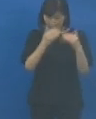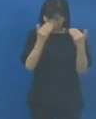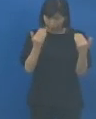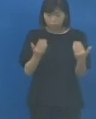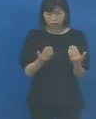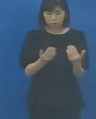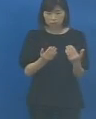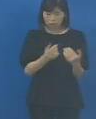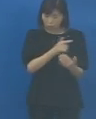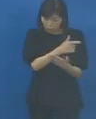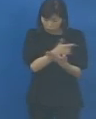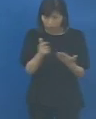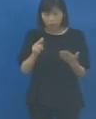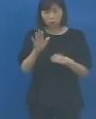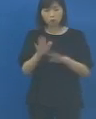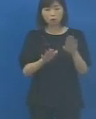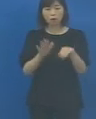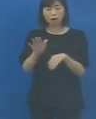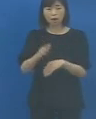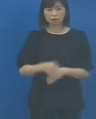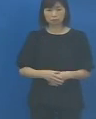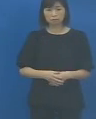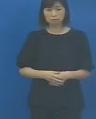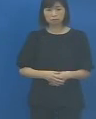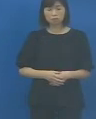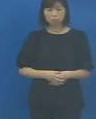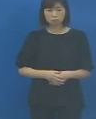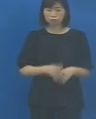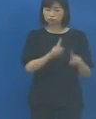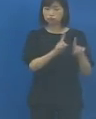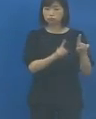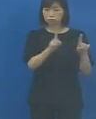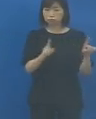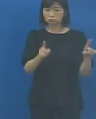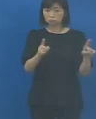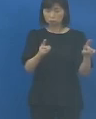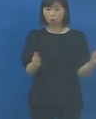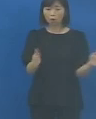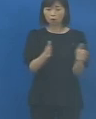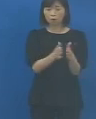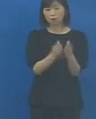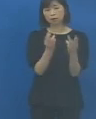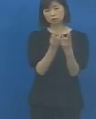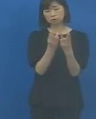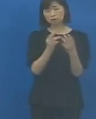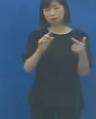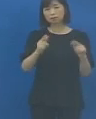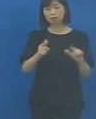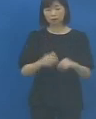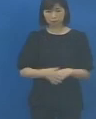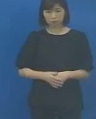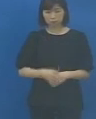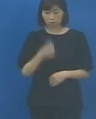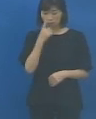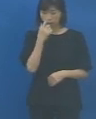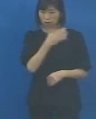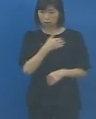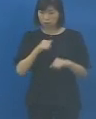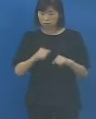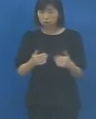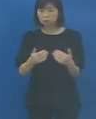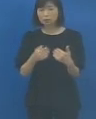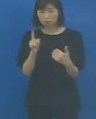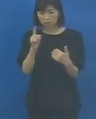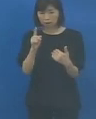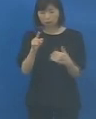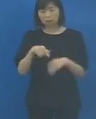してグラフ の合計数ではないんです。ですから我々がやるべきなのは、今鳥取県が今